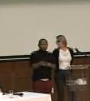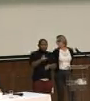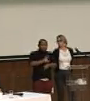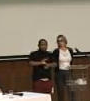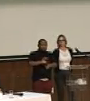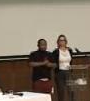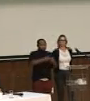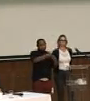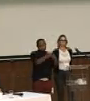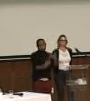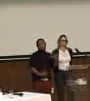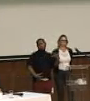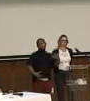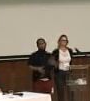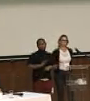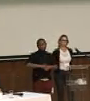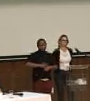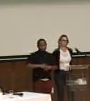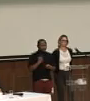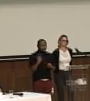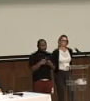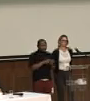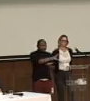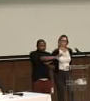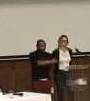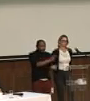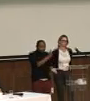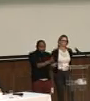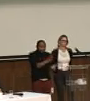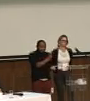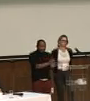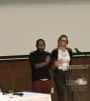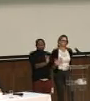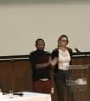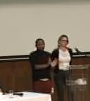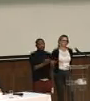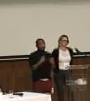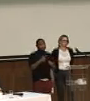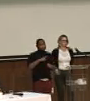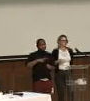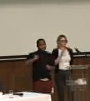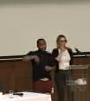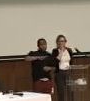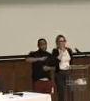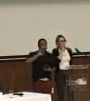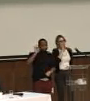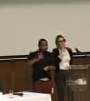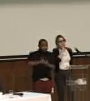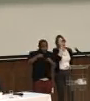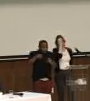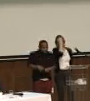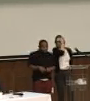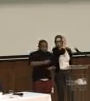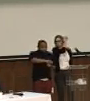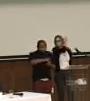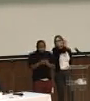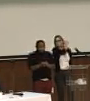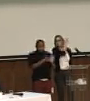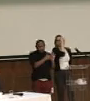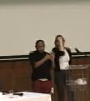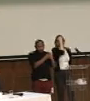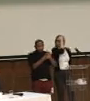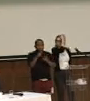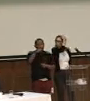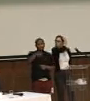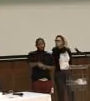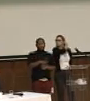É fundamental sair desse modelo que a gente está hoje. Nós precisamos ter a nossa verdade, a nossa realidade, atender os nossos estudantes